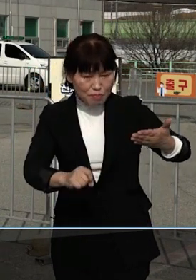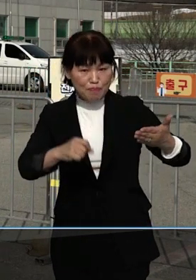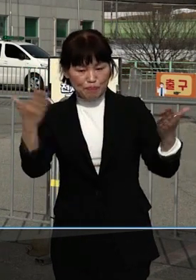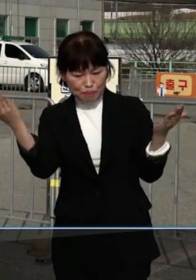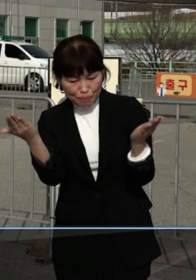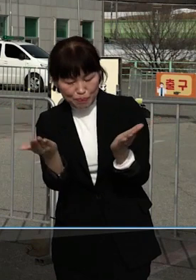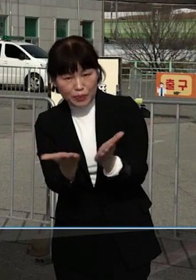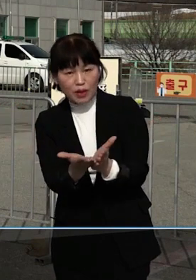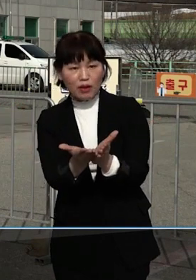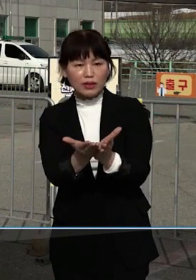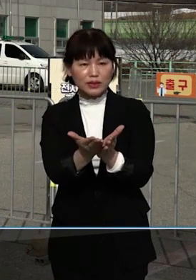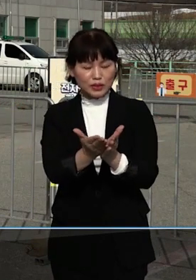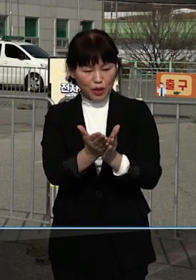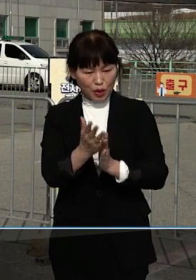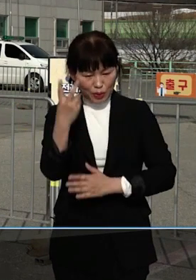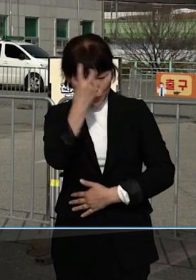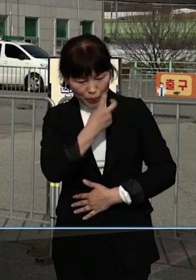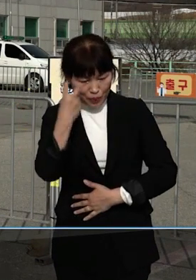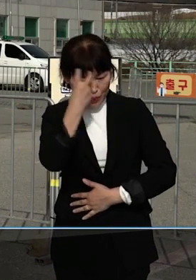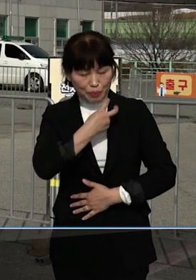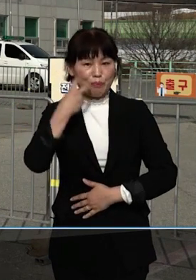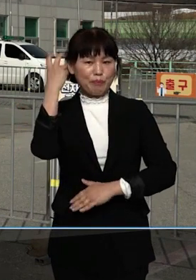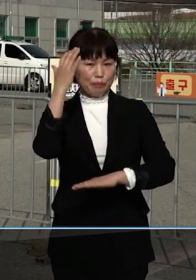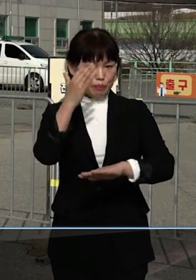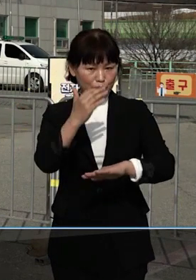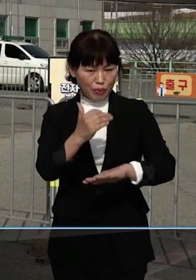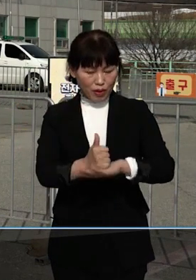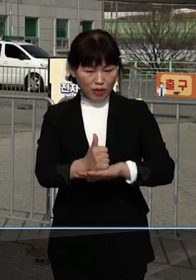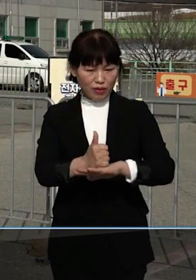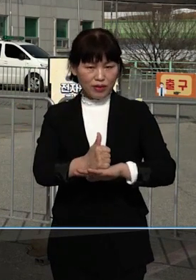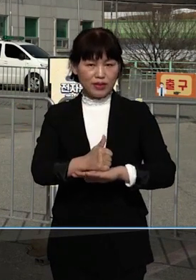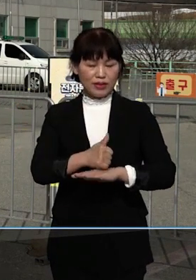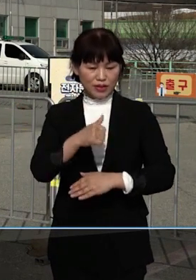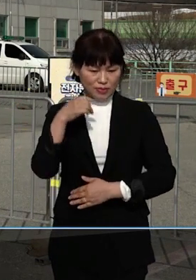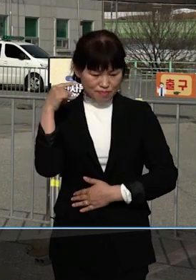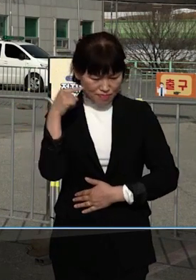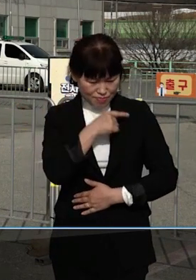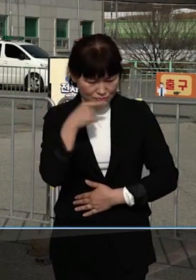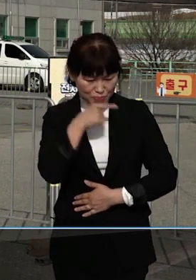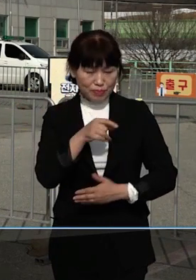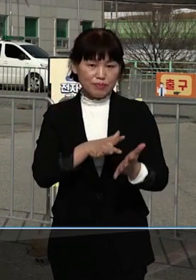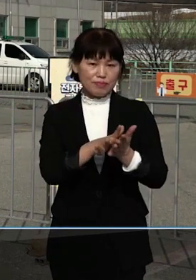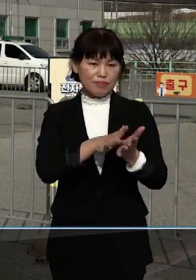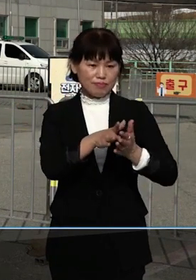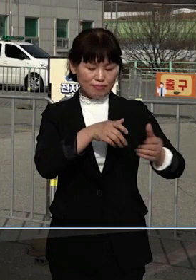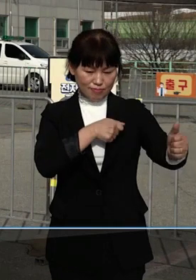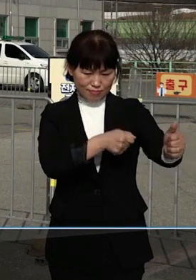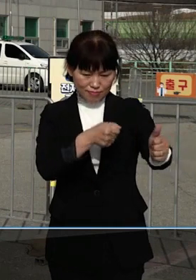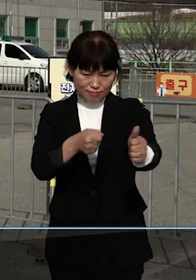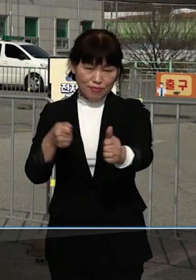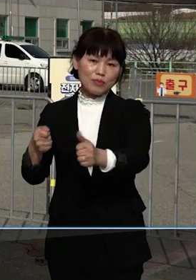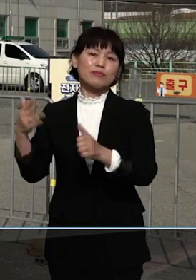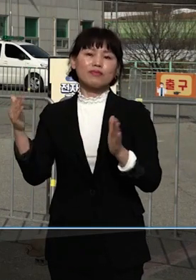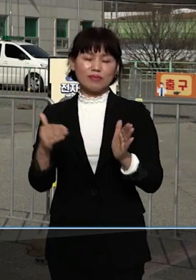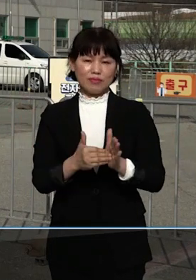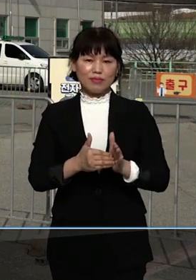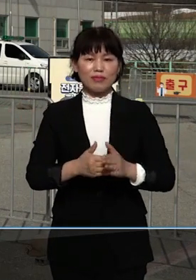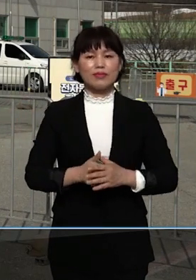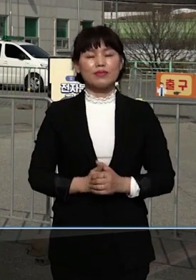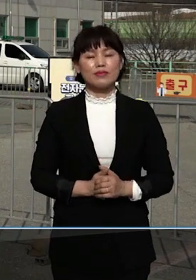장소를 역학조사하고 철저하게 방역 소독 조치를